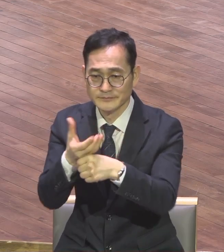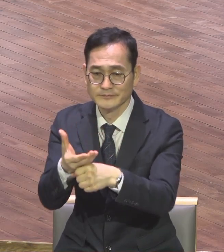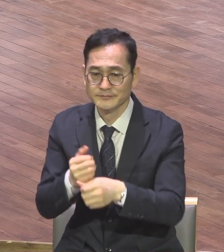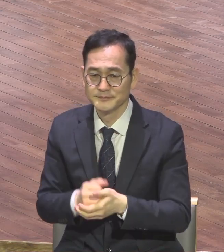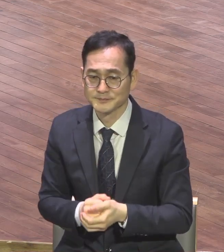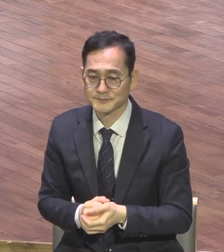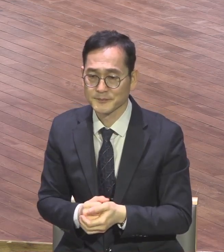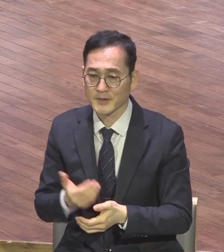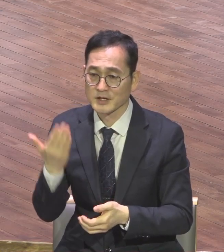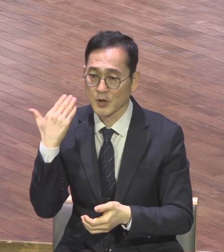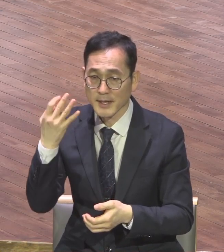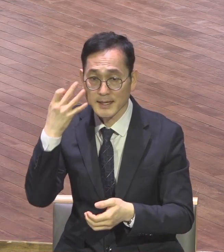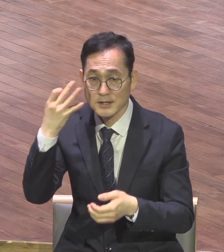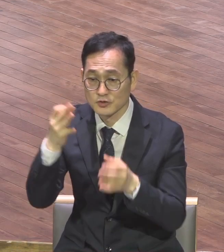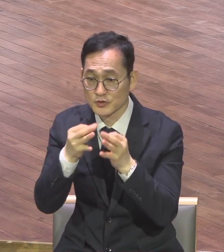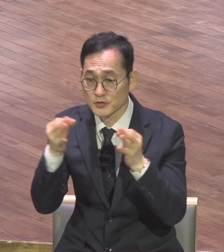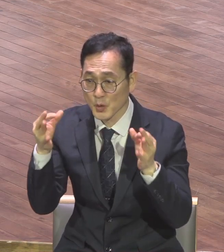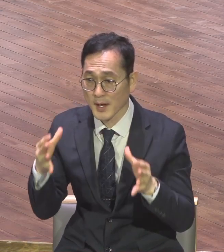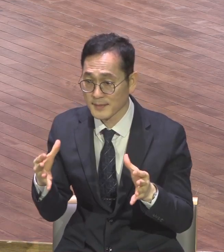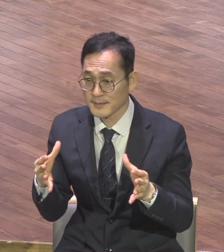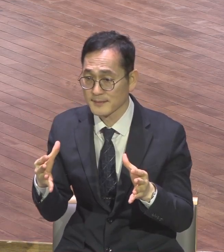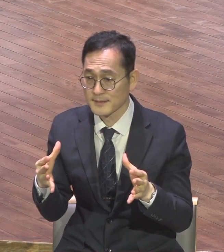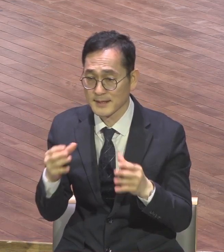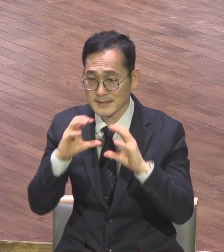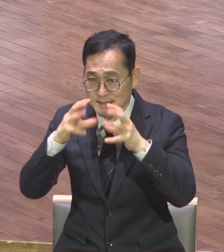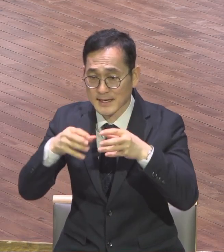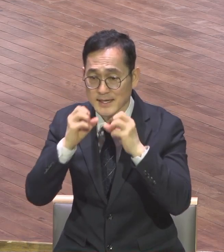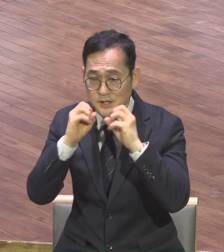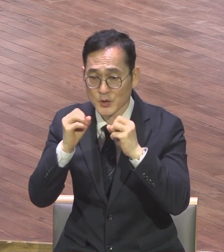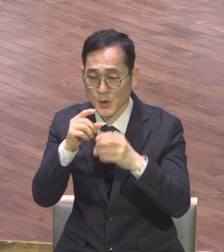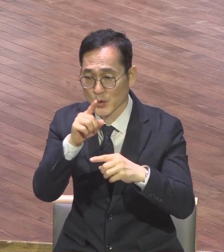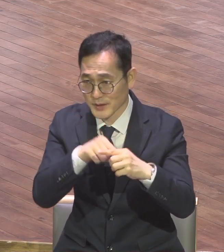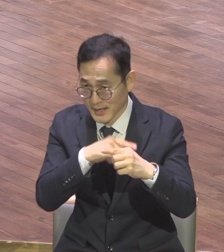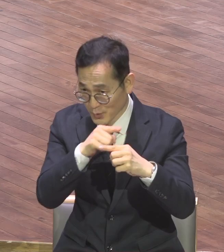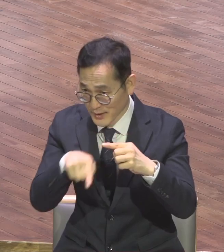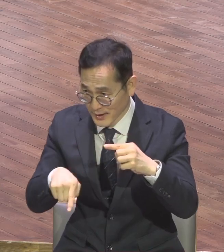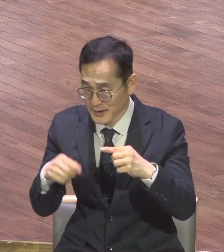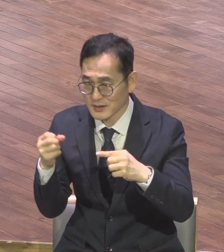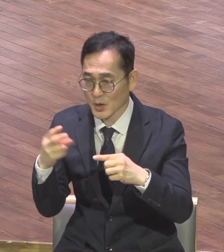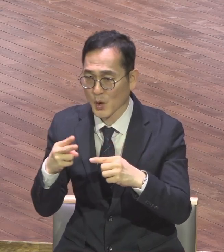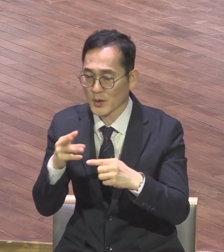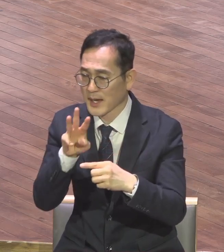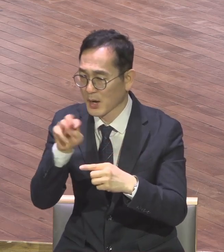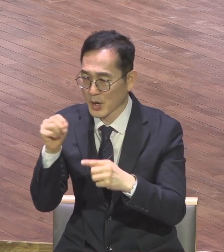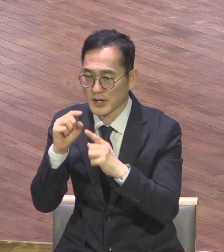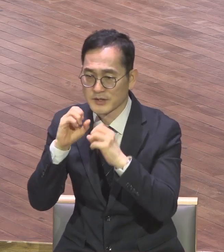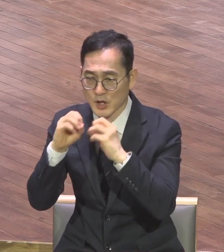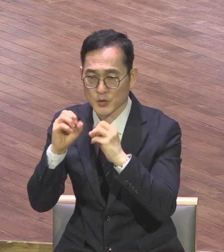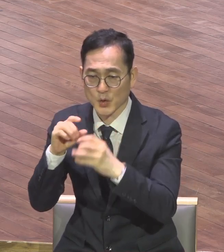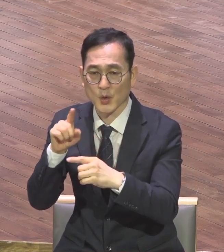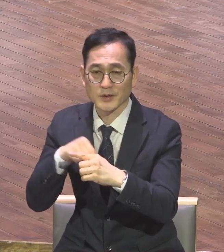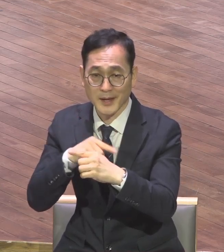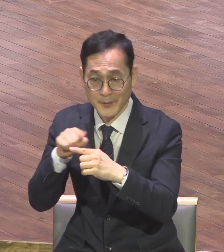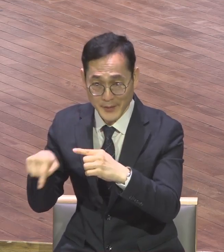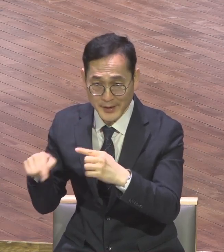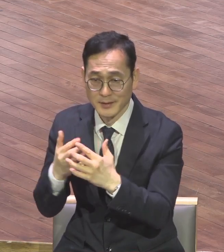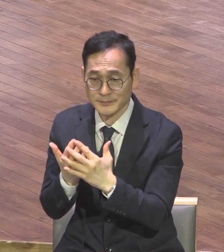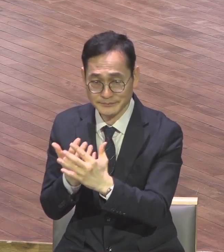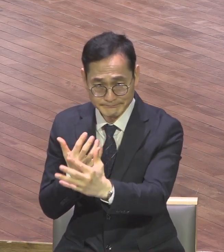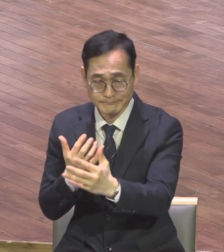지난 두 주간에 걸쳐서 세계 선교대회와 또 예원 선교대회가 진행이